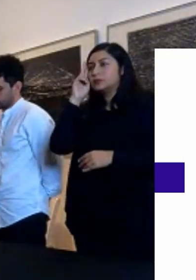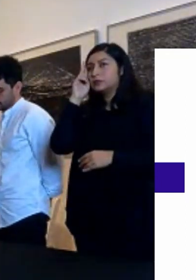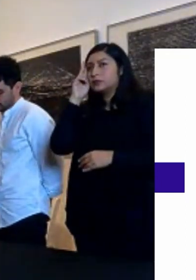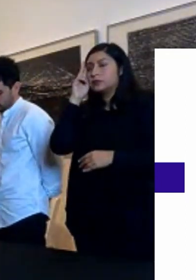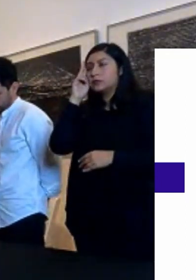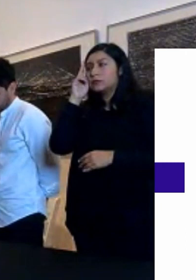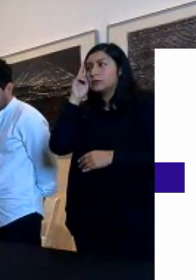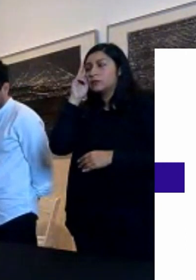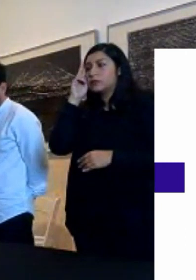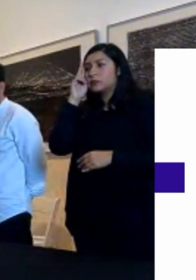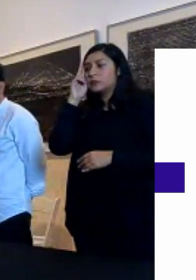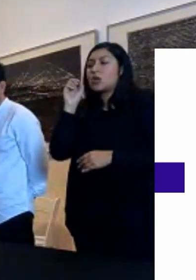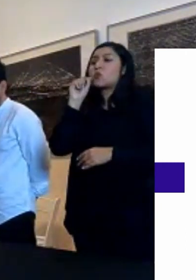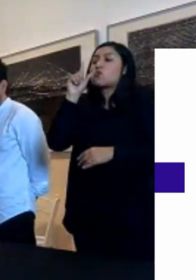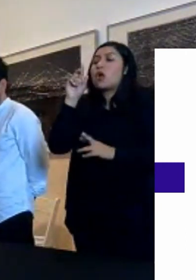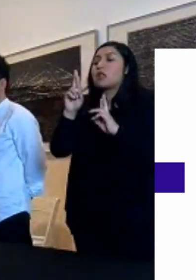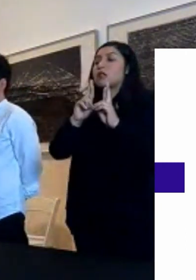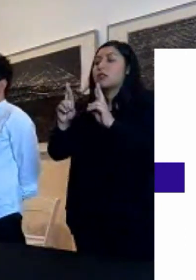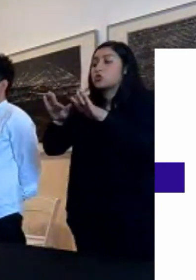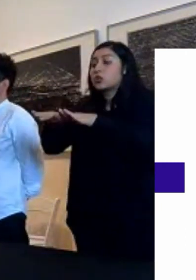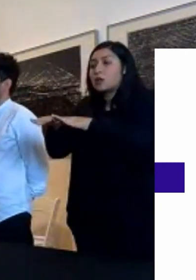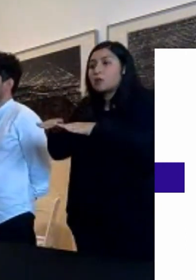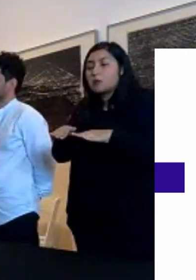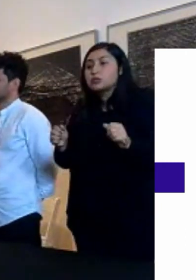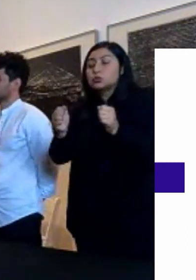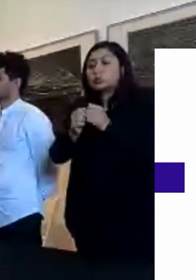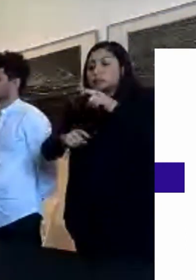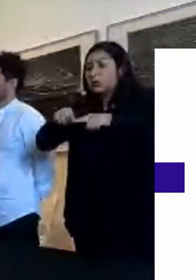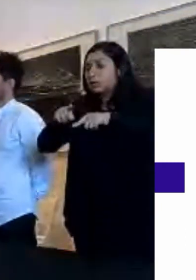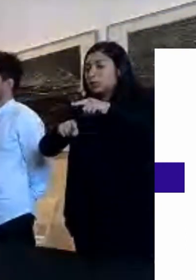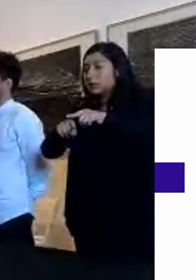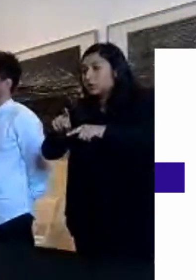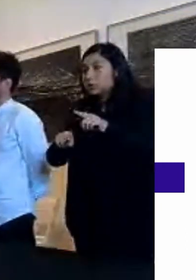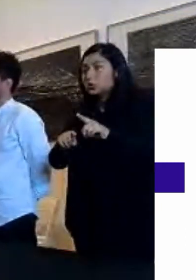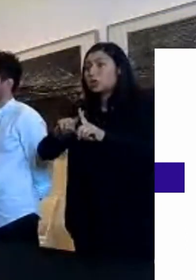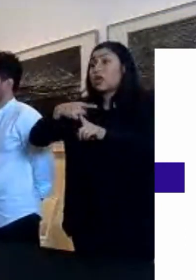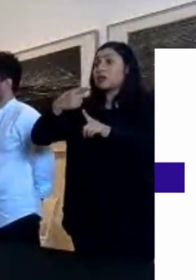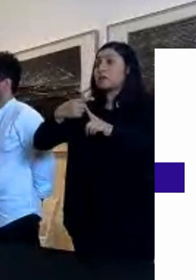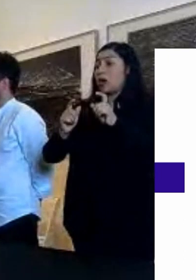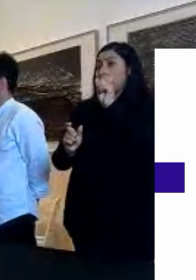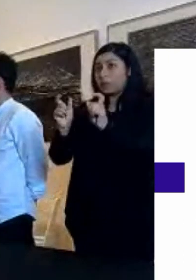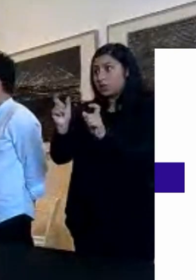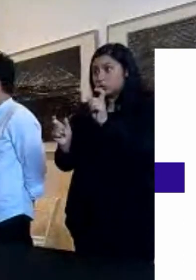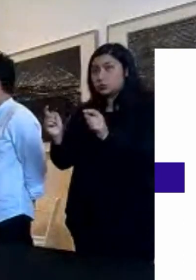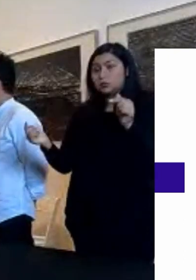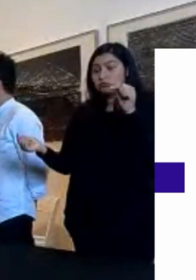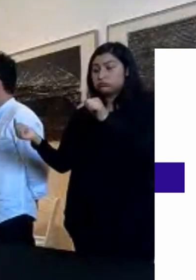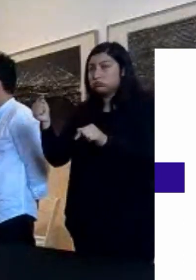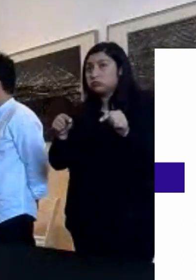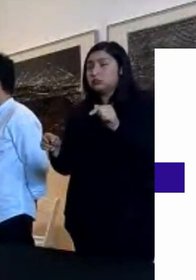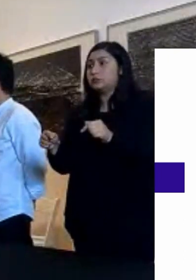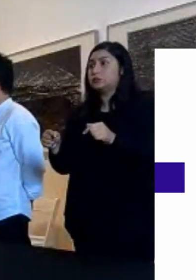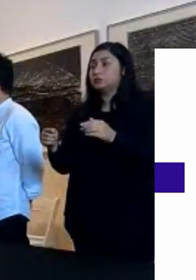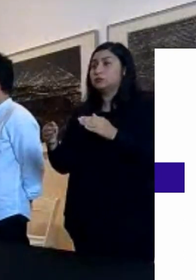cuál es la relación que tenemos los espacios culturales con nuestro territorio y particularmente con las personas que dependen de nosotros. El barrio Las Tablas y Bellas